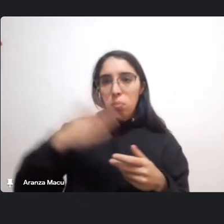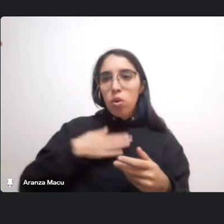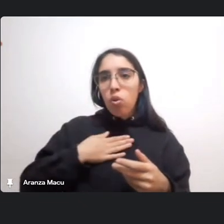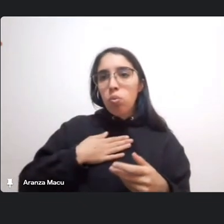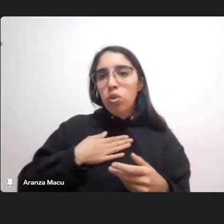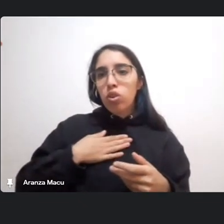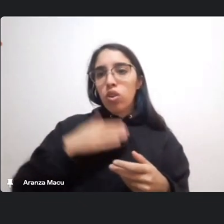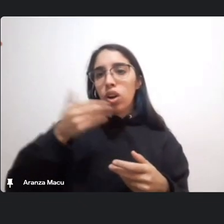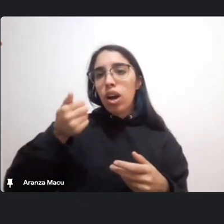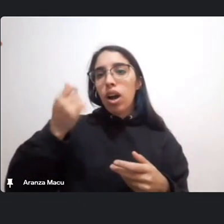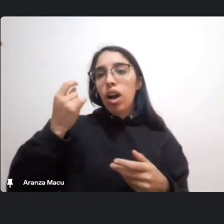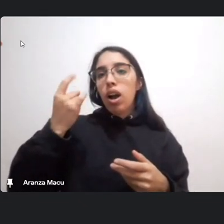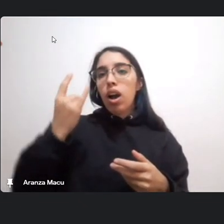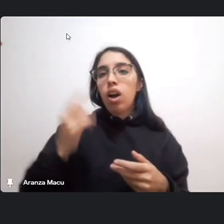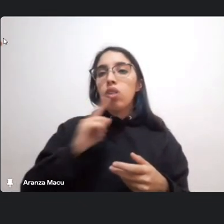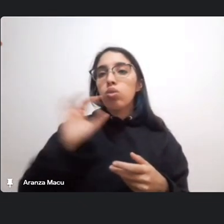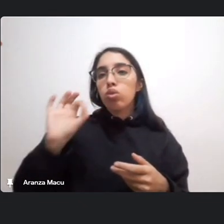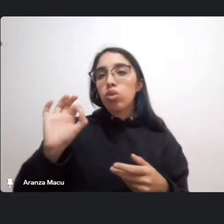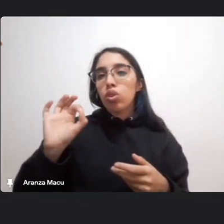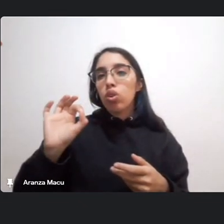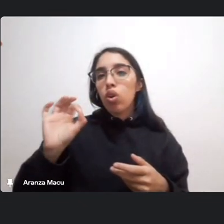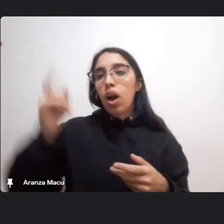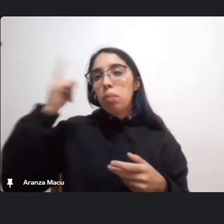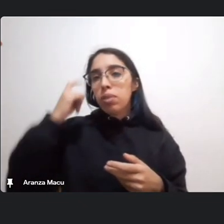El sustantivo núcleo dice new